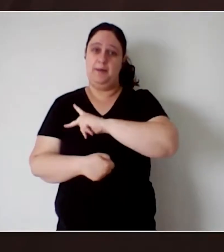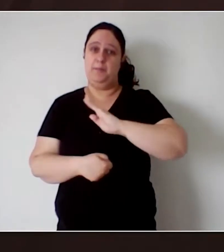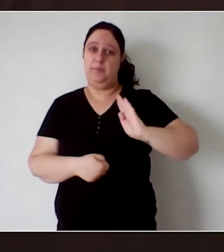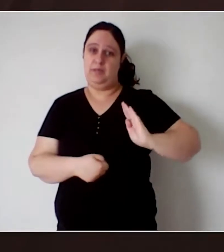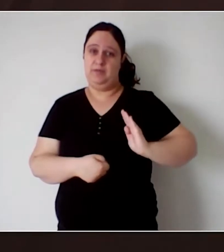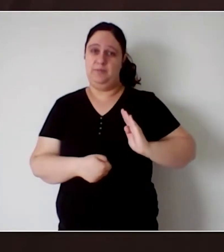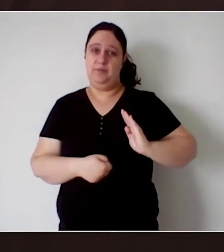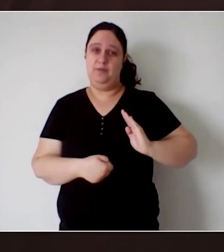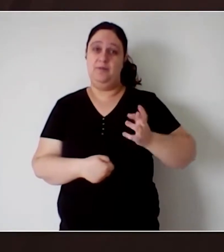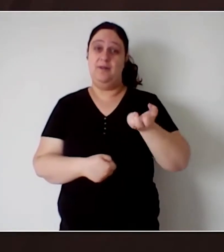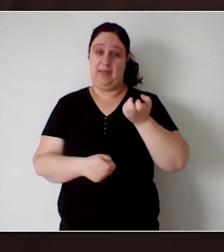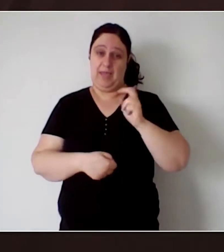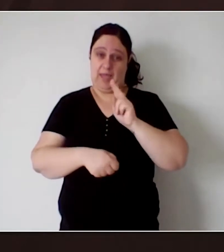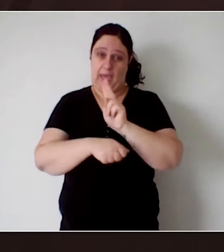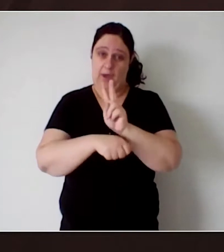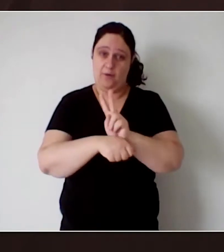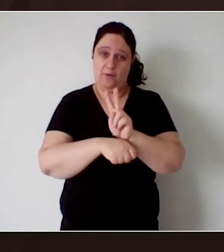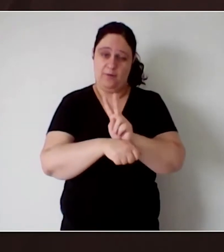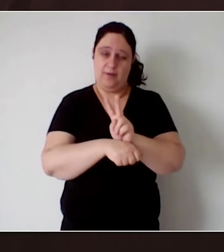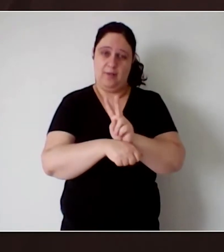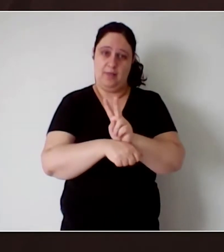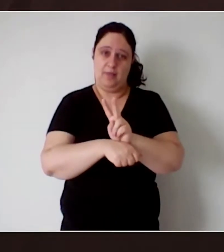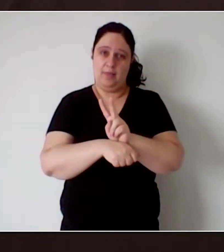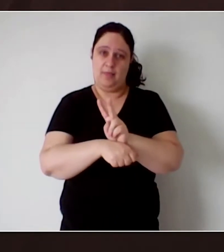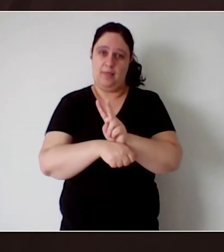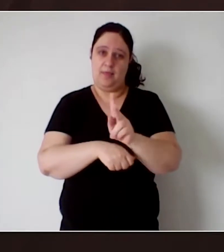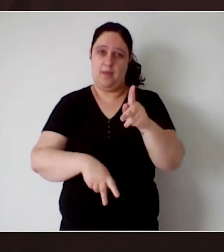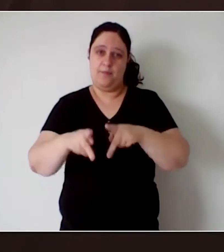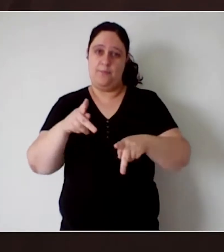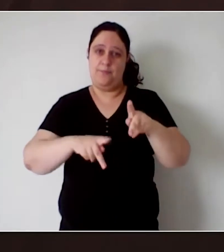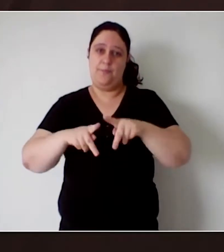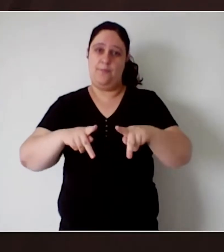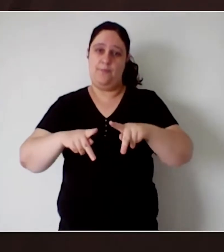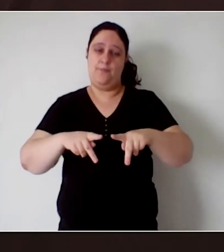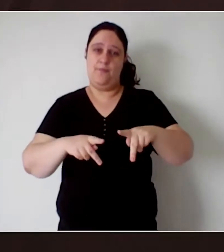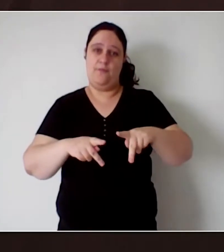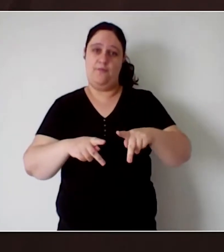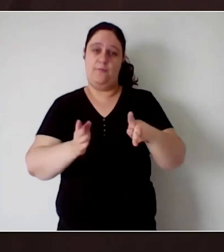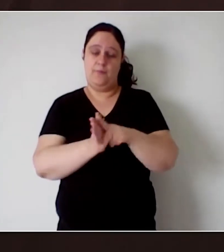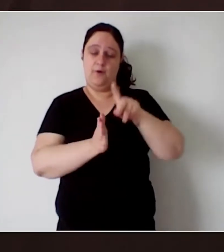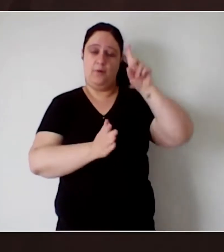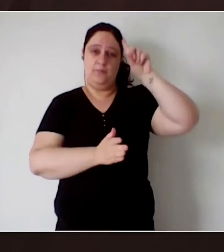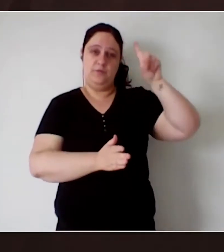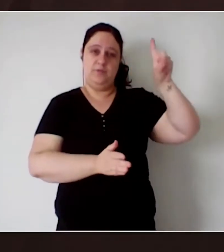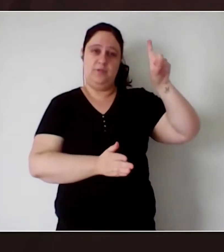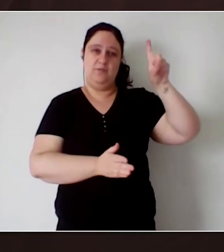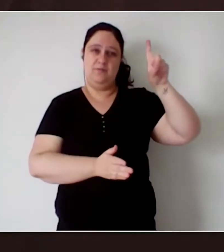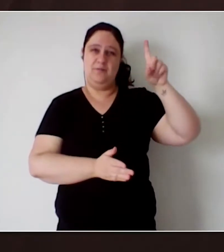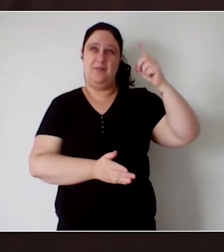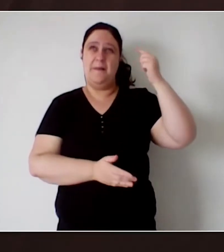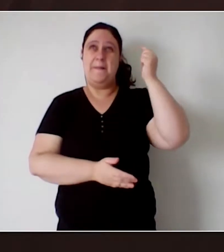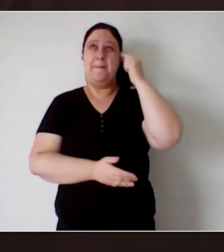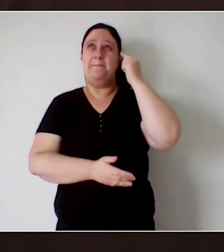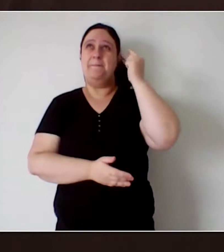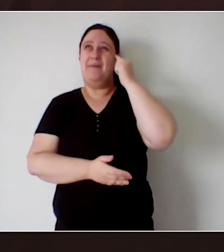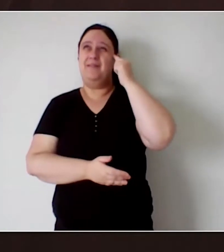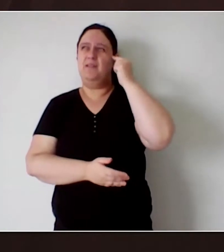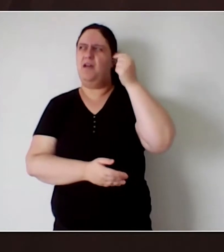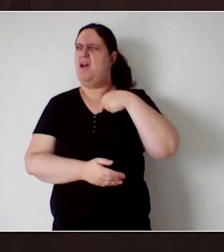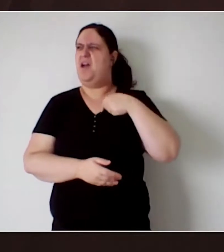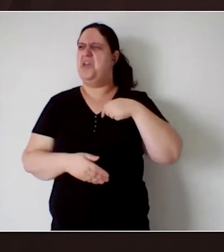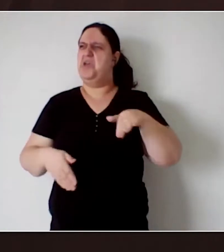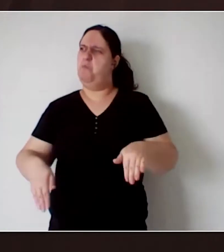pastoreia o rebanho de Deus, você não pense em você assentado num trono mandando em todo